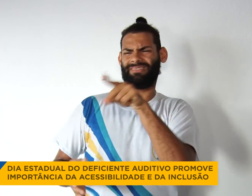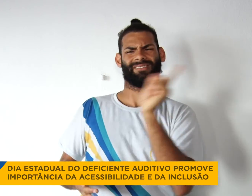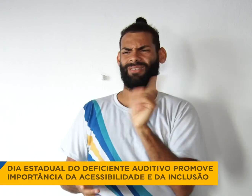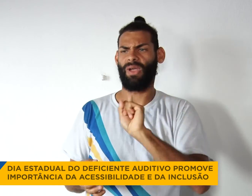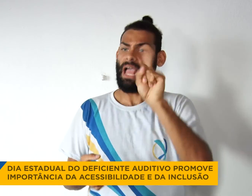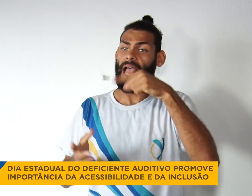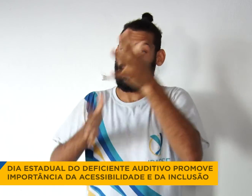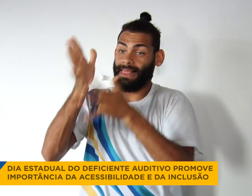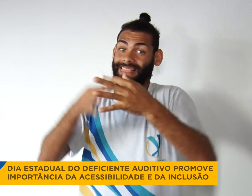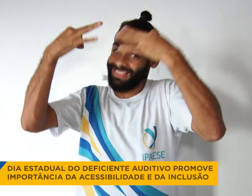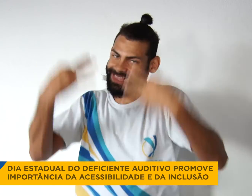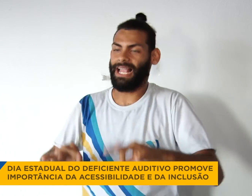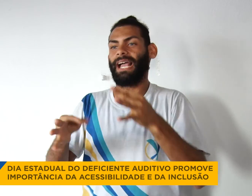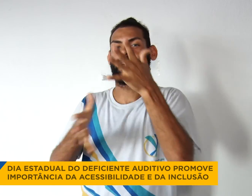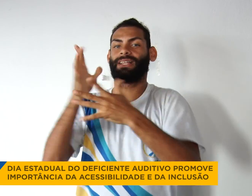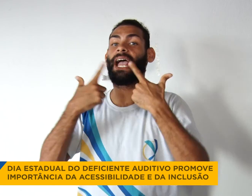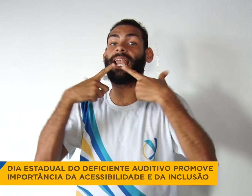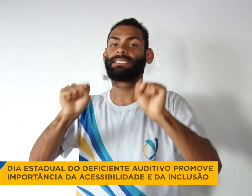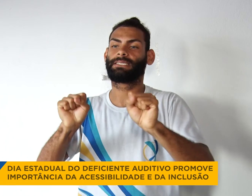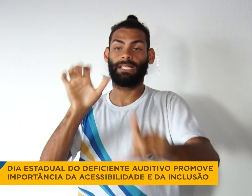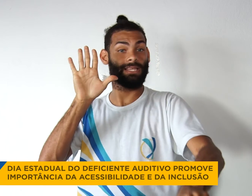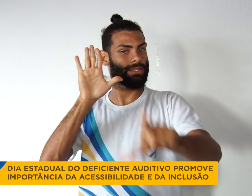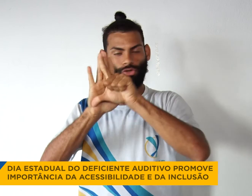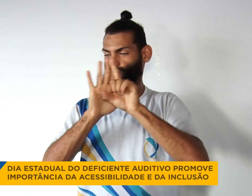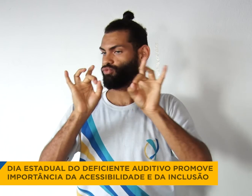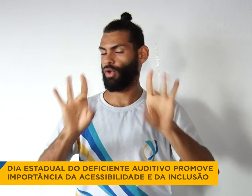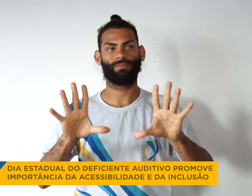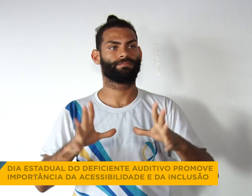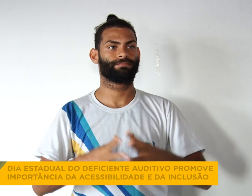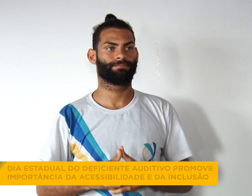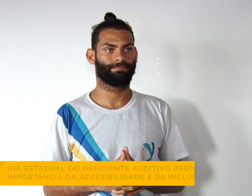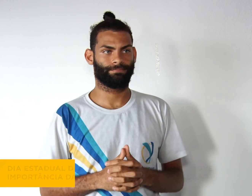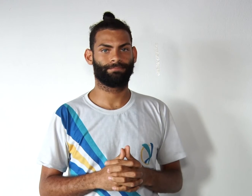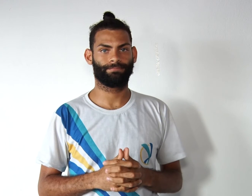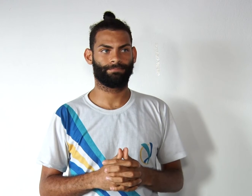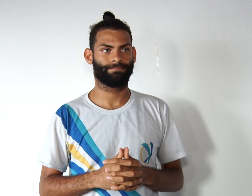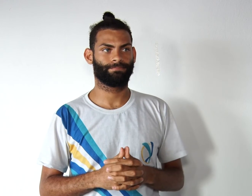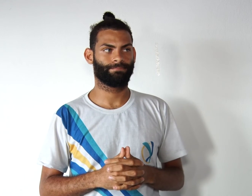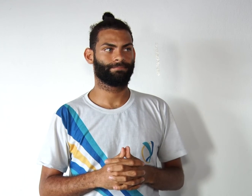a libras e acreditar que ela é o futuro e você precisa estar na lei